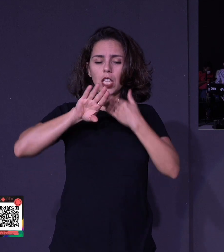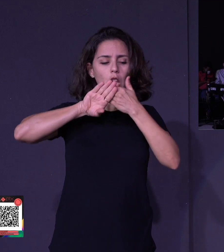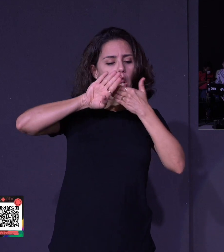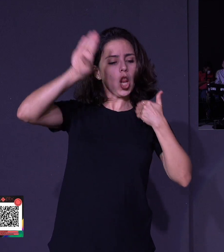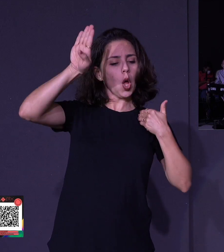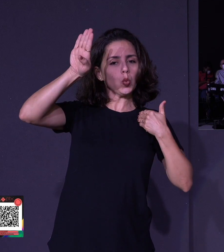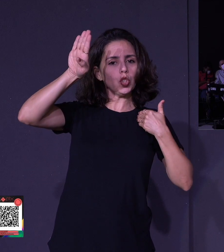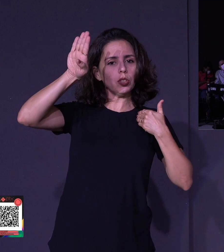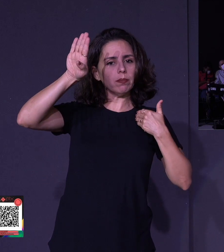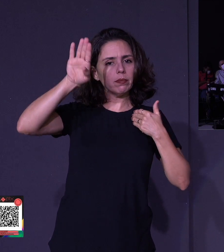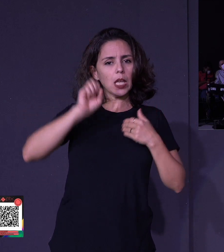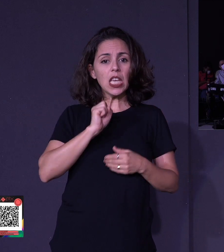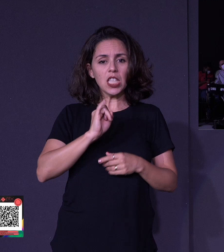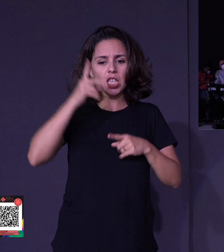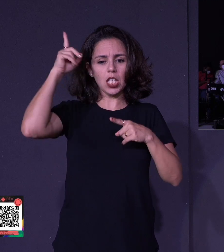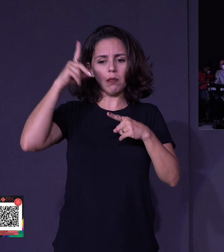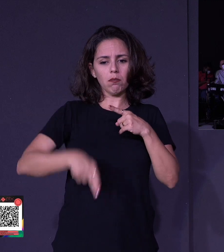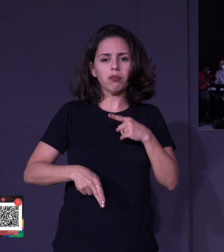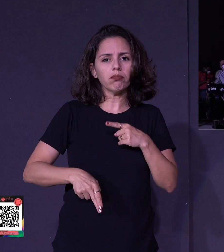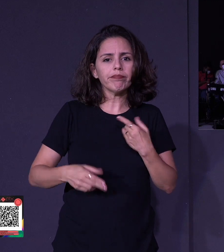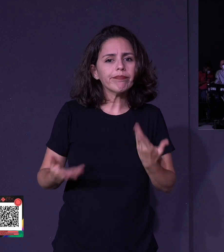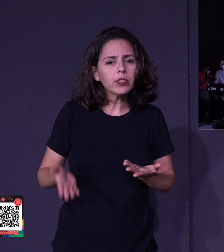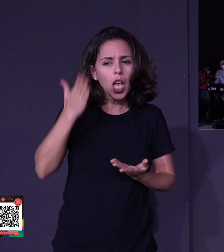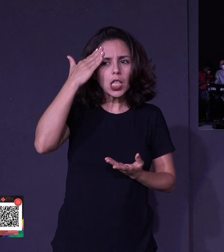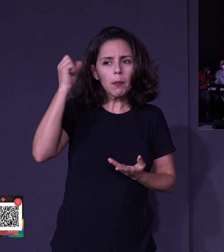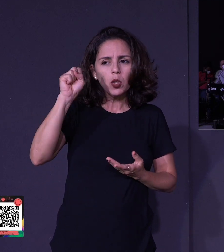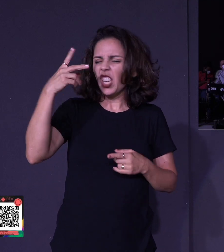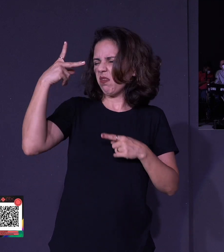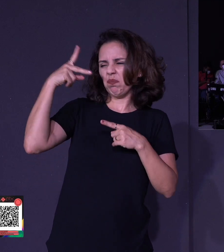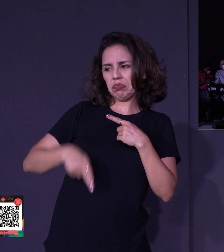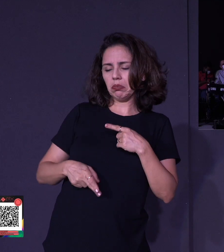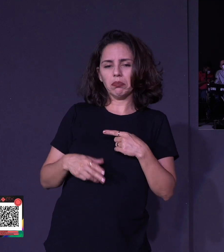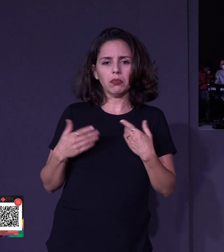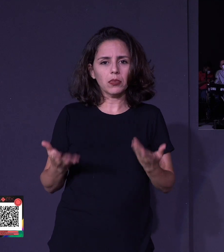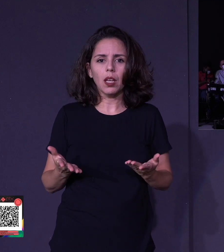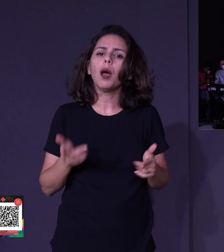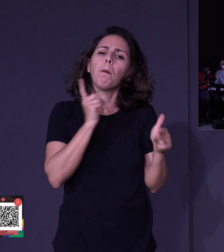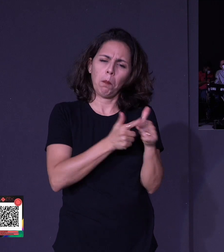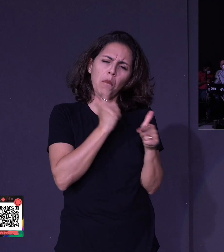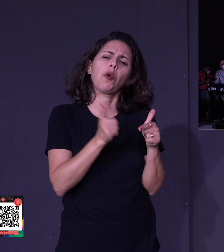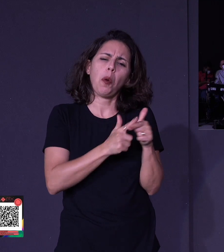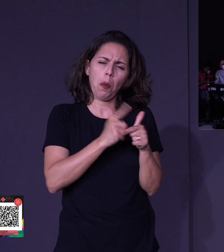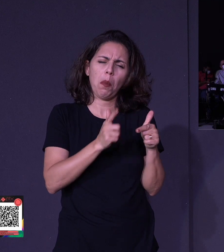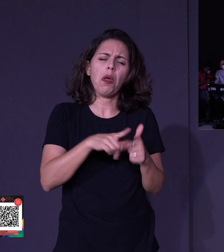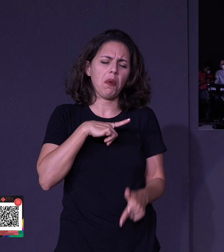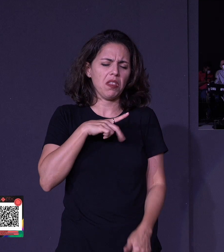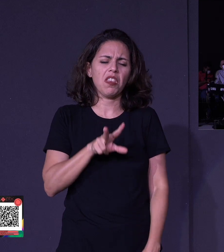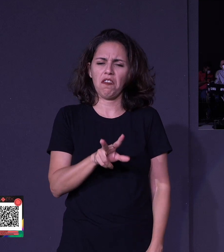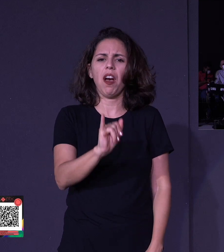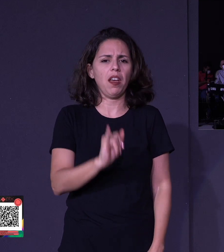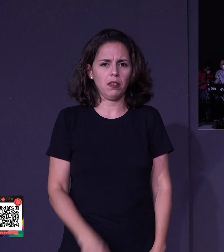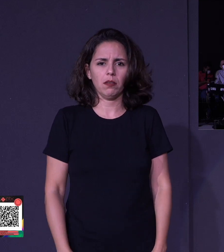é inevitavelmente ter problemas, e não pequenos, grandes problemas. E aí eu